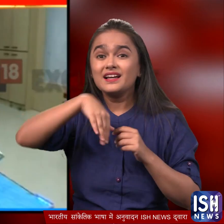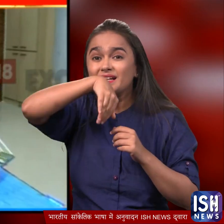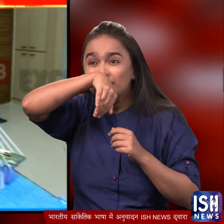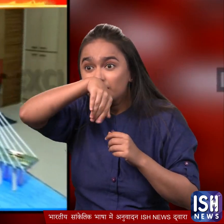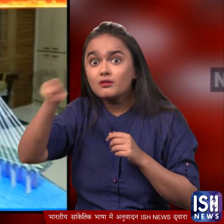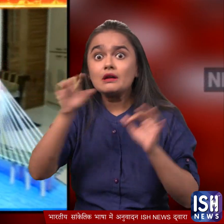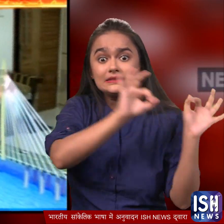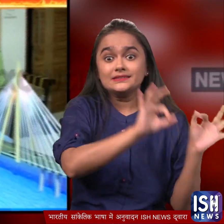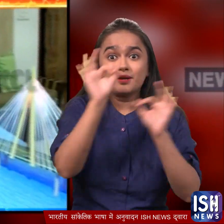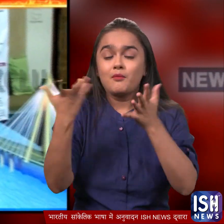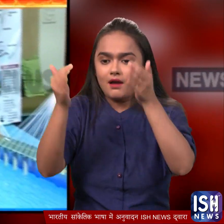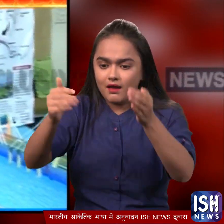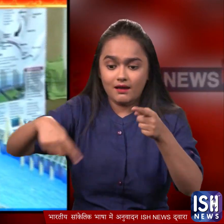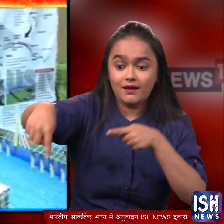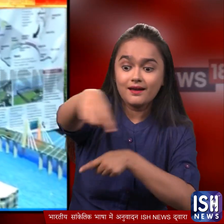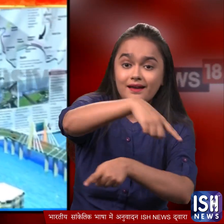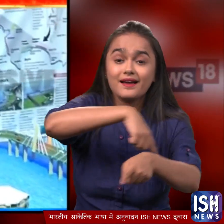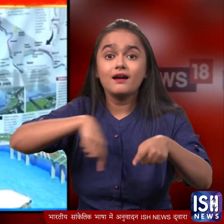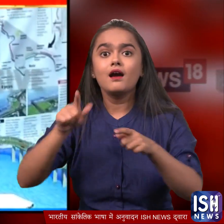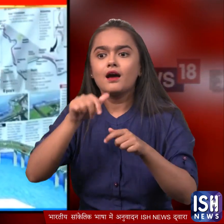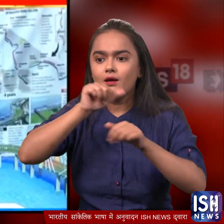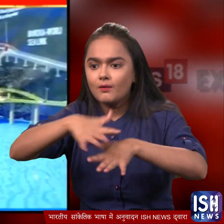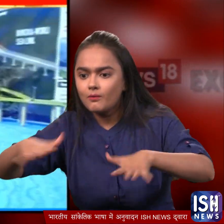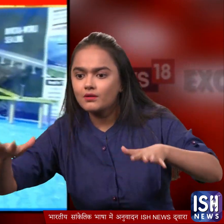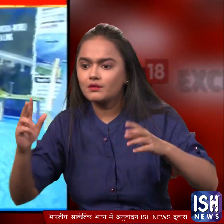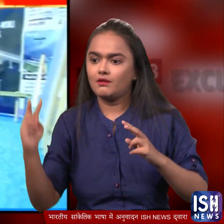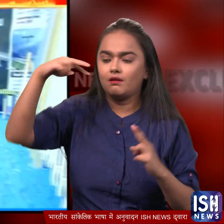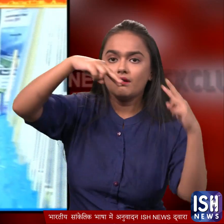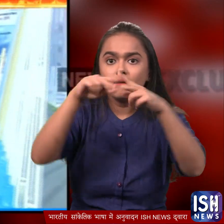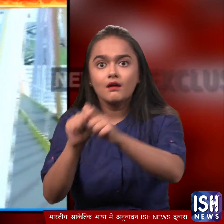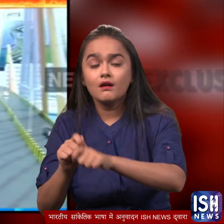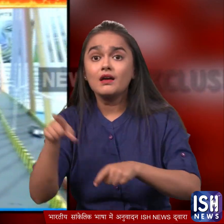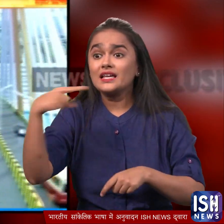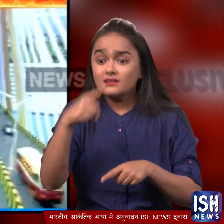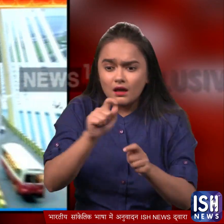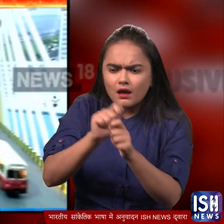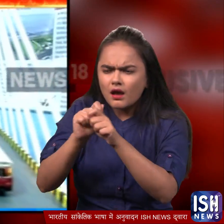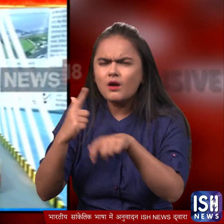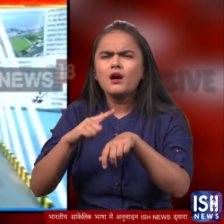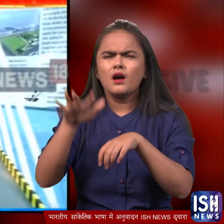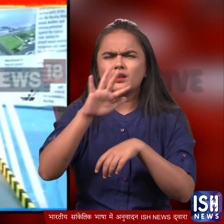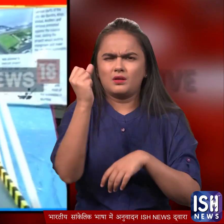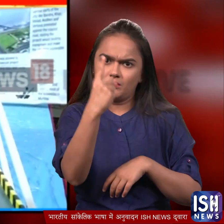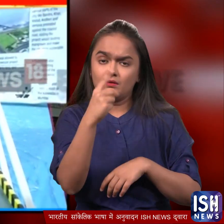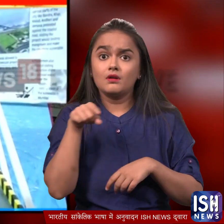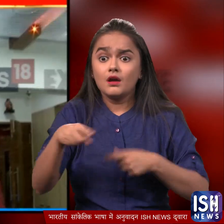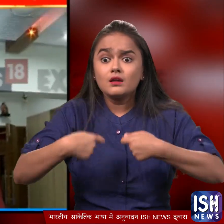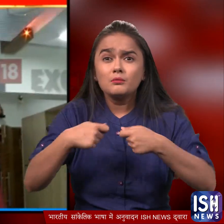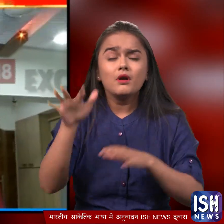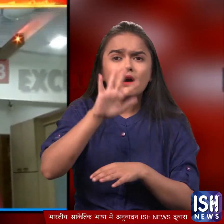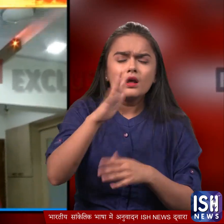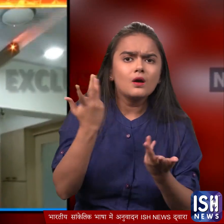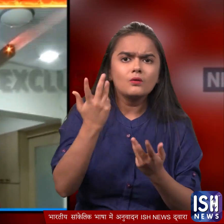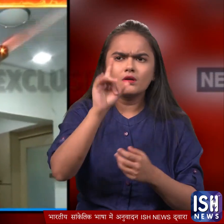शख्स ने गणेश चतुर्थी के लिए कोस्टल रोड का ही मॉडल तैयार कर दिया। बताया गया कि इस मॉडल को बनाने में दीपक को करीब 1 महीने का वक्त लगा।